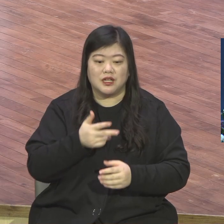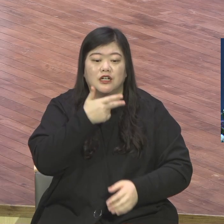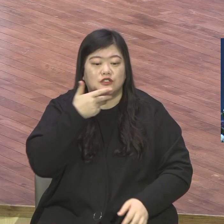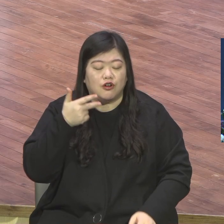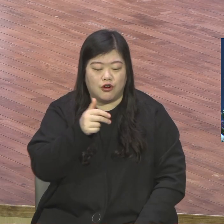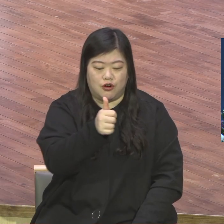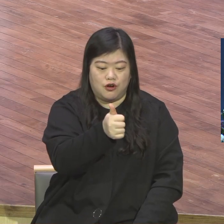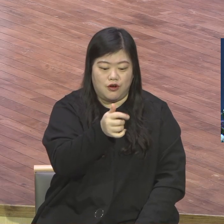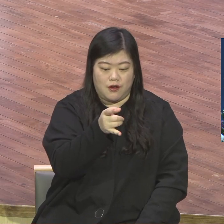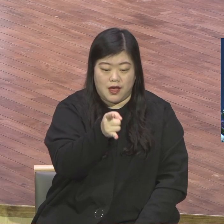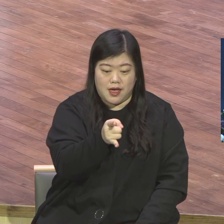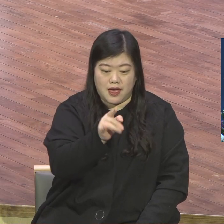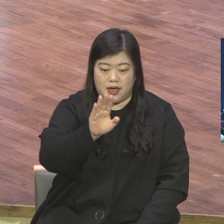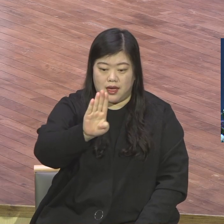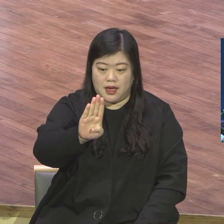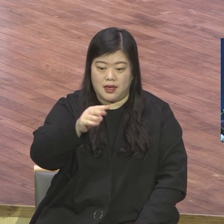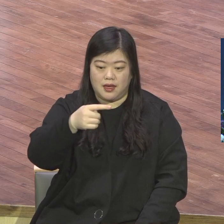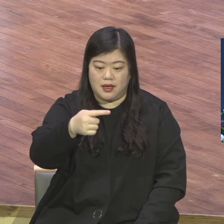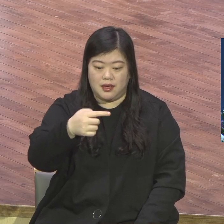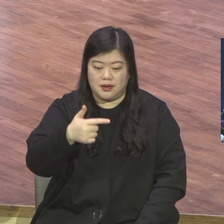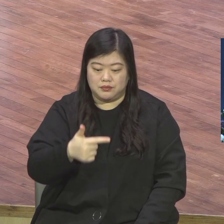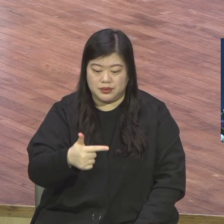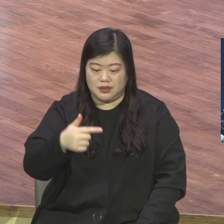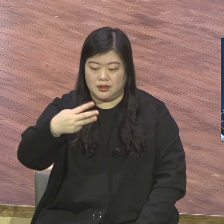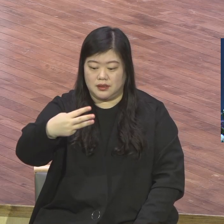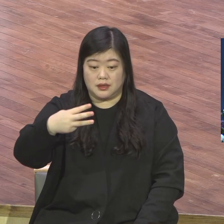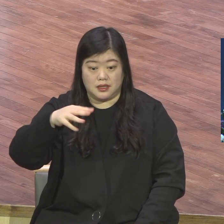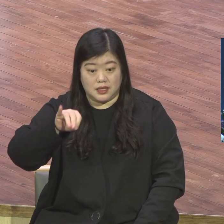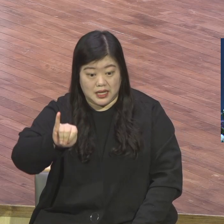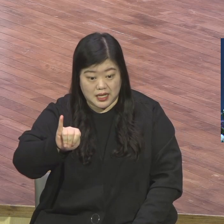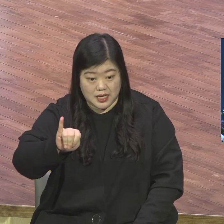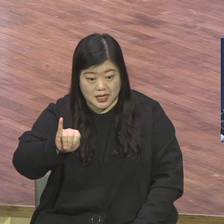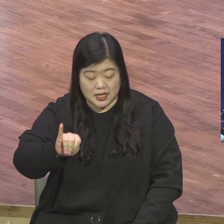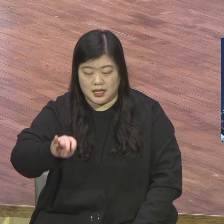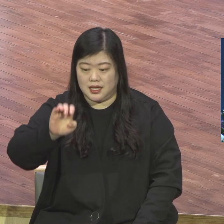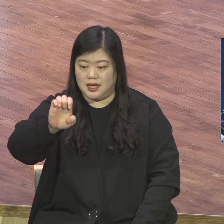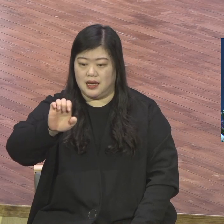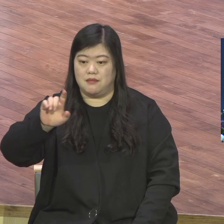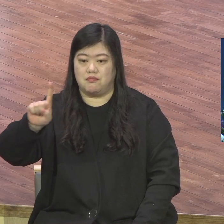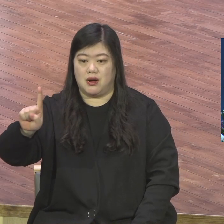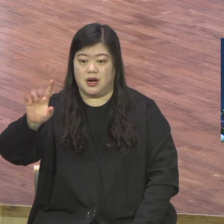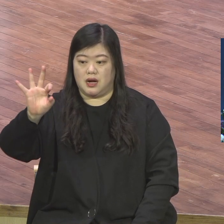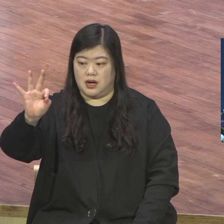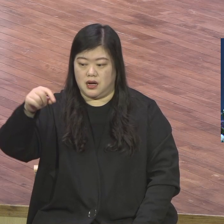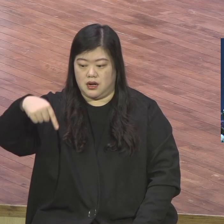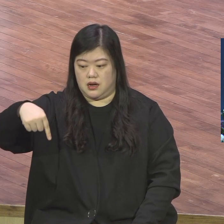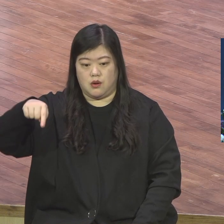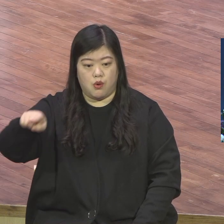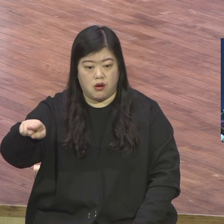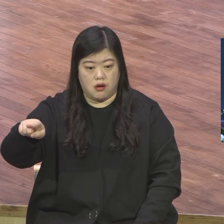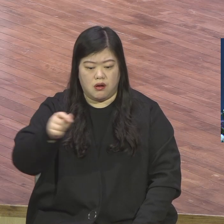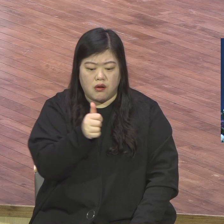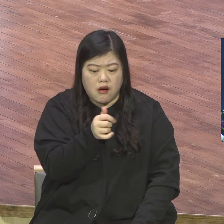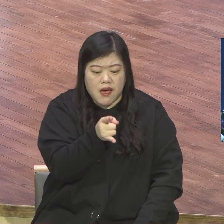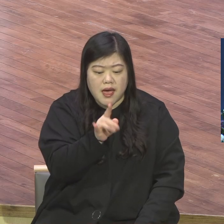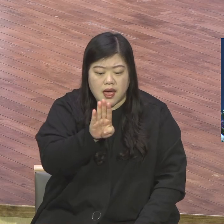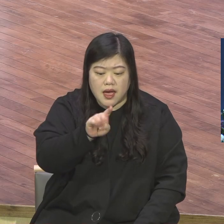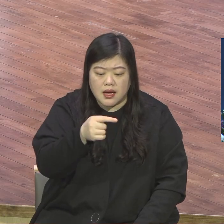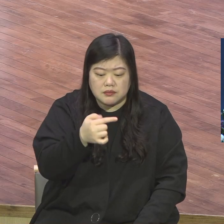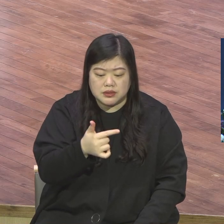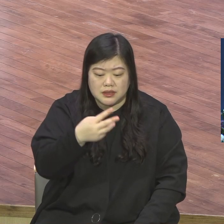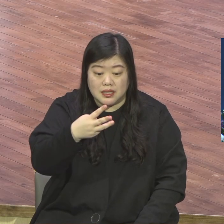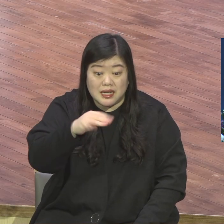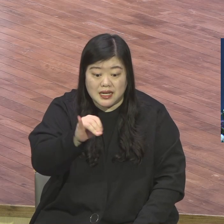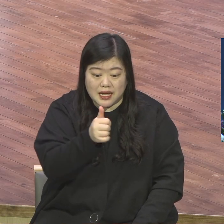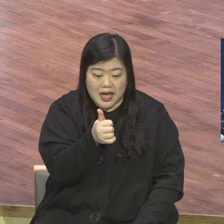말씀드리겠습니다만은 헤븐리 파워 위에서 주신 힘 아래에서 주는 게 아니에요. 이 땅에서 주는 거 아니에요.